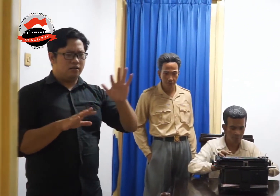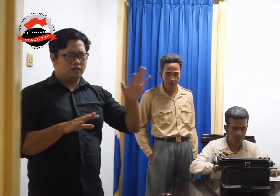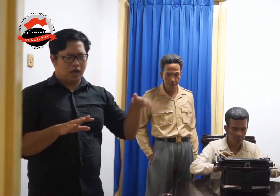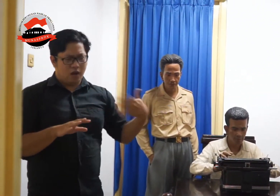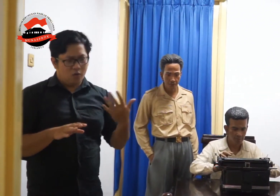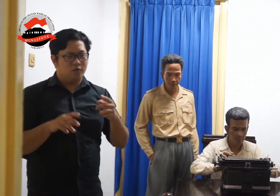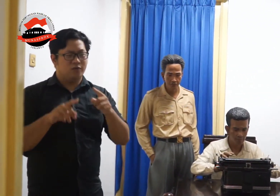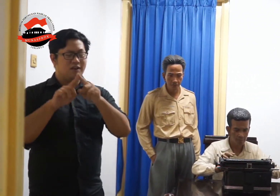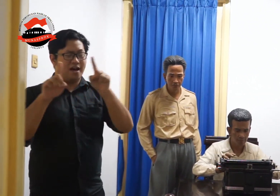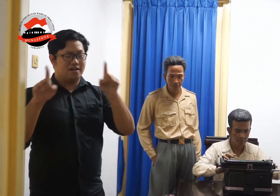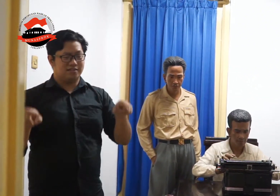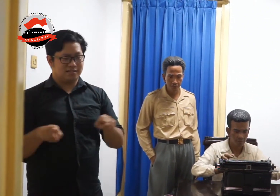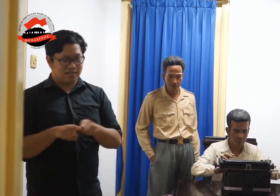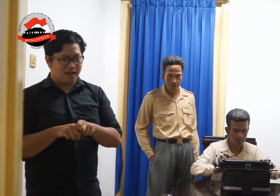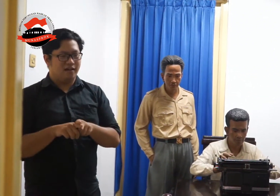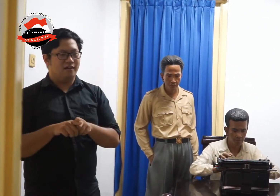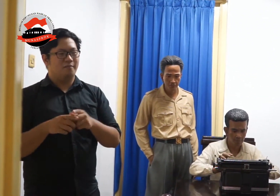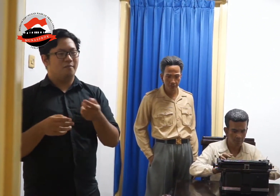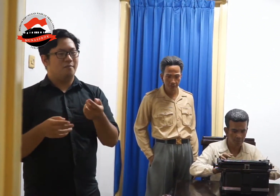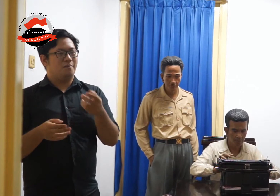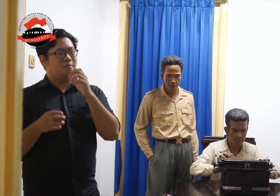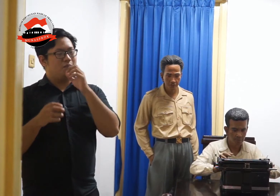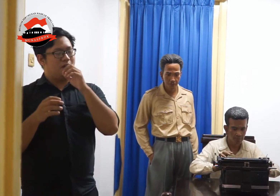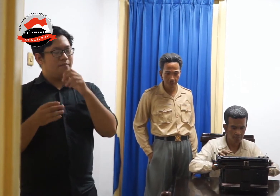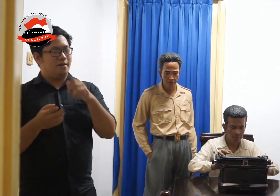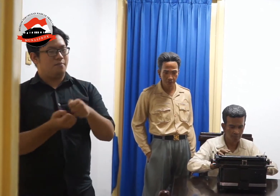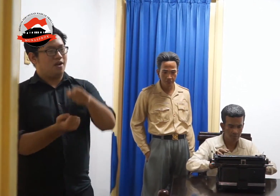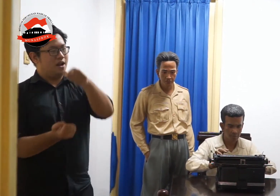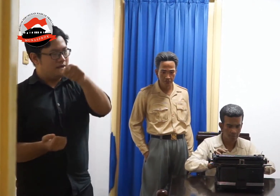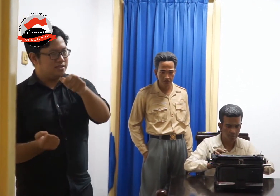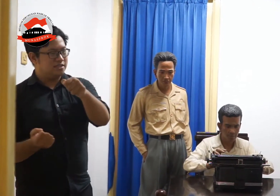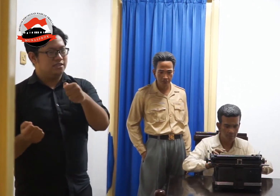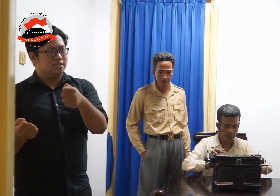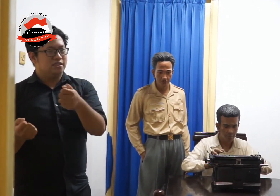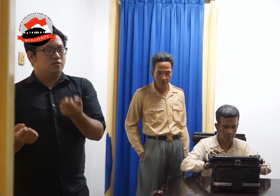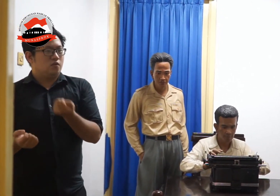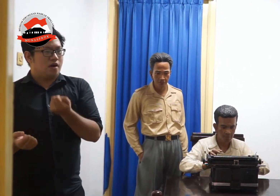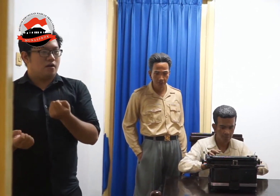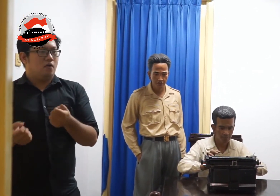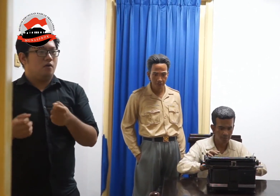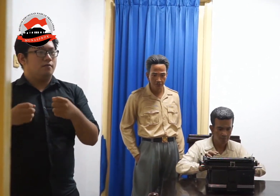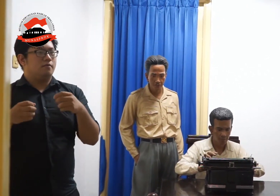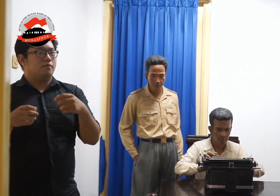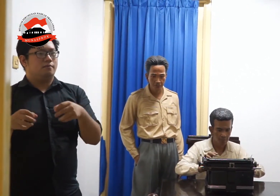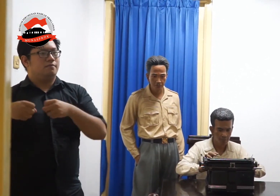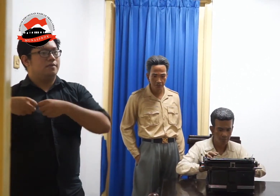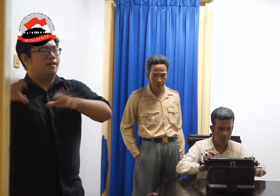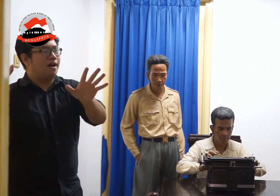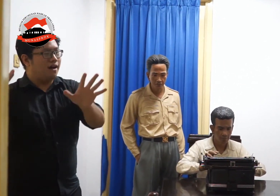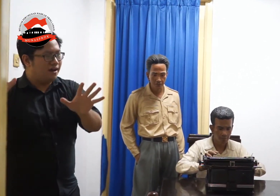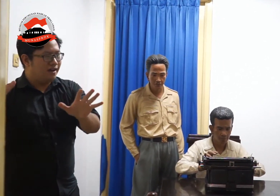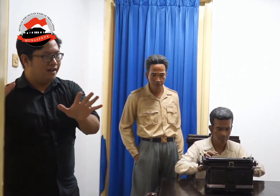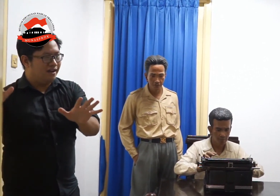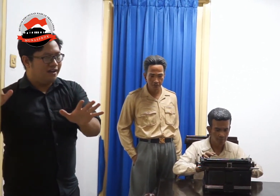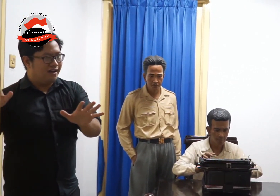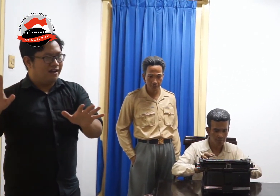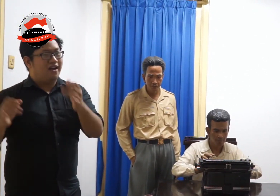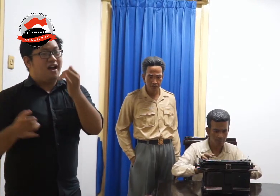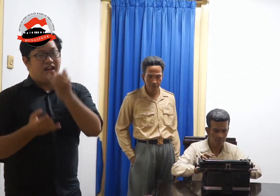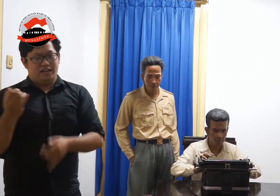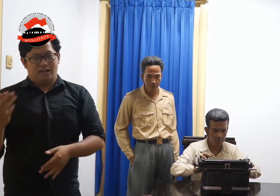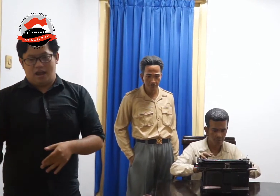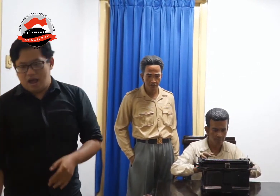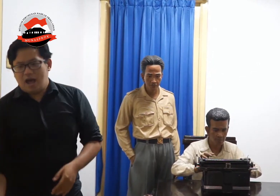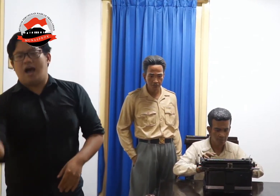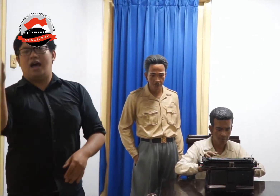naskah proklamasi tulisan tangan Bung Karno sempat dinyatakan hilang. Akhirnya dikembalikan kepada